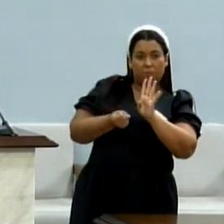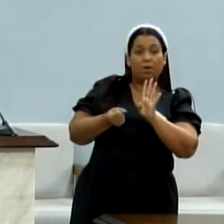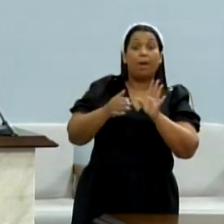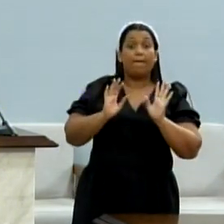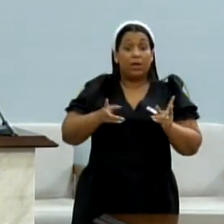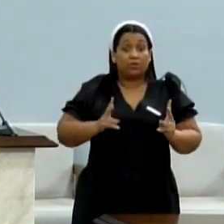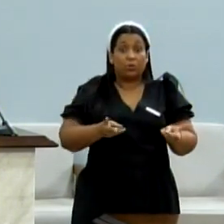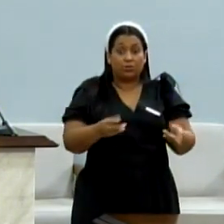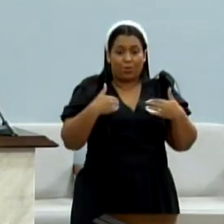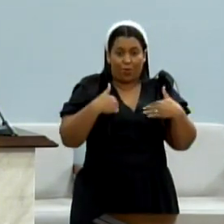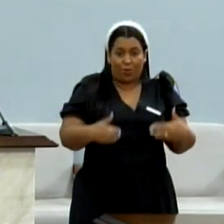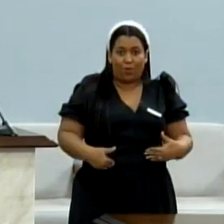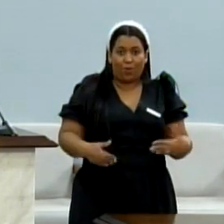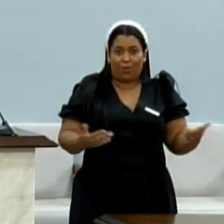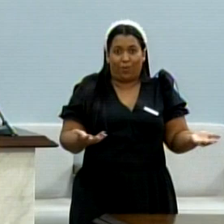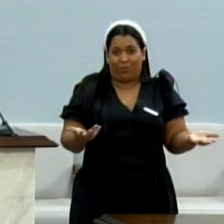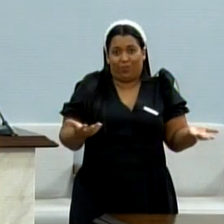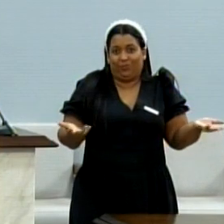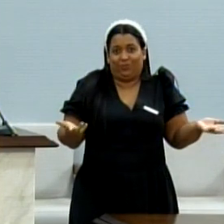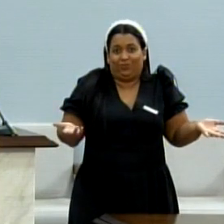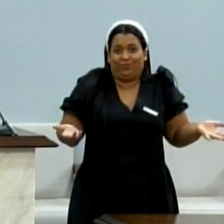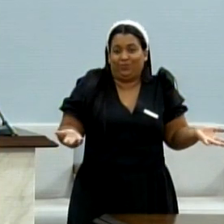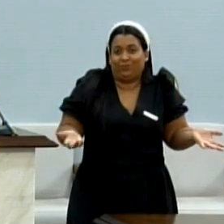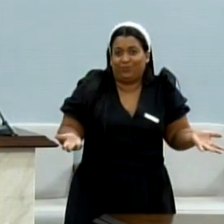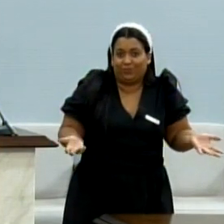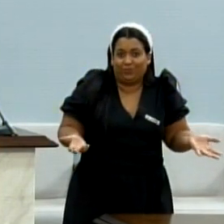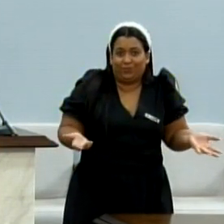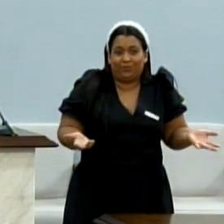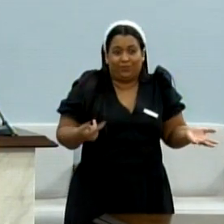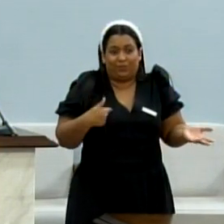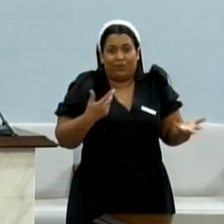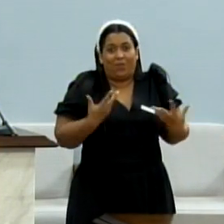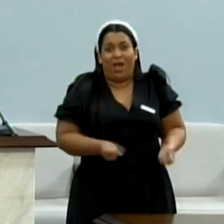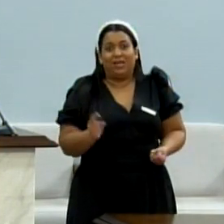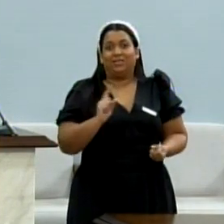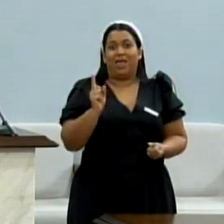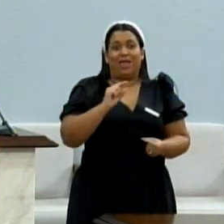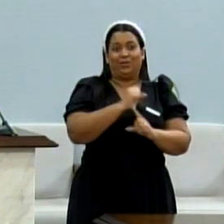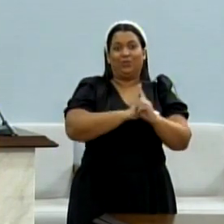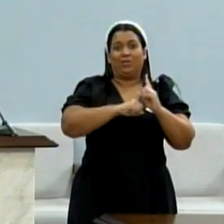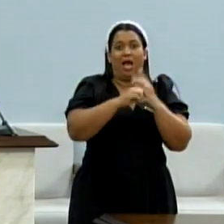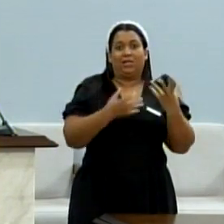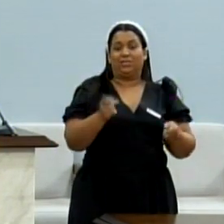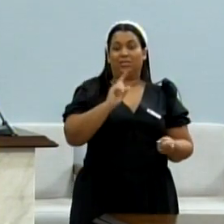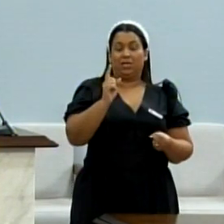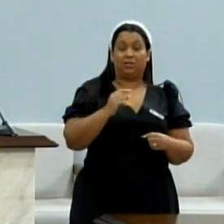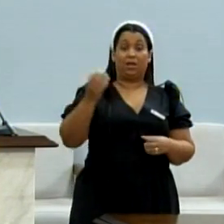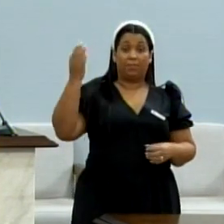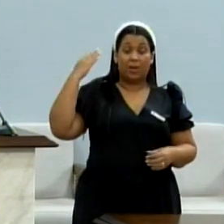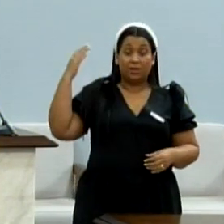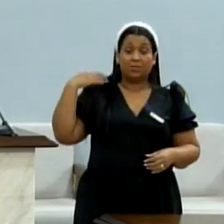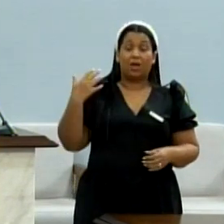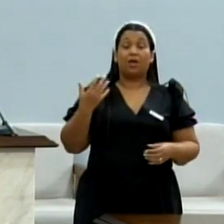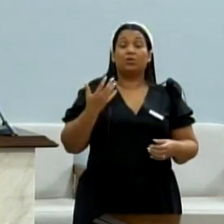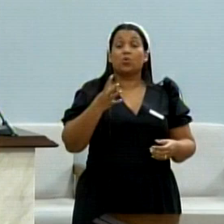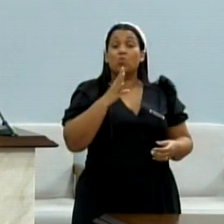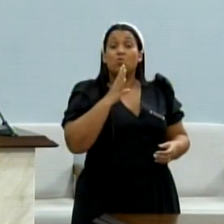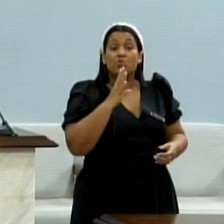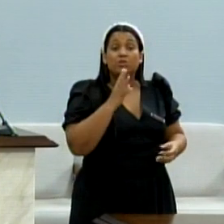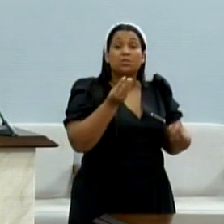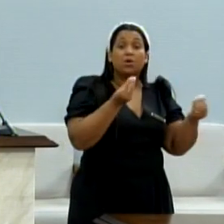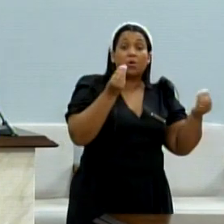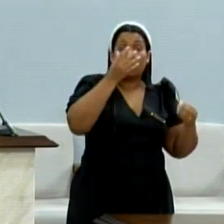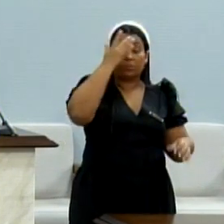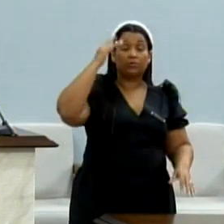tendo este corpo que a vida inteira não seria aceito, não é aceito pela sociedade. Na época, eu quis conhecer